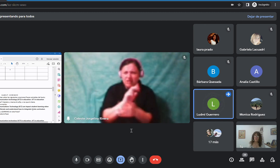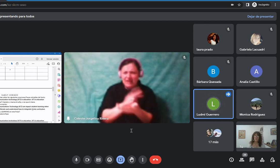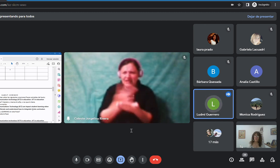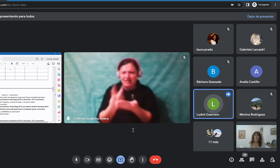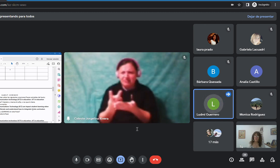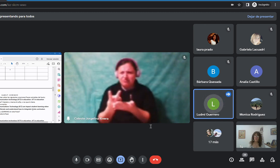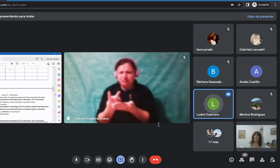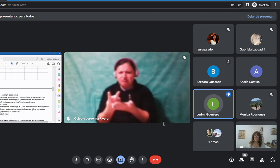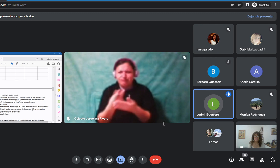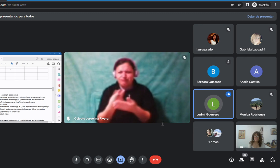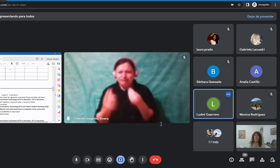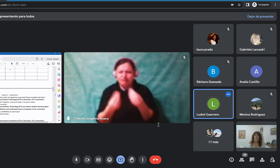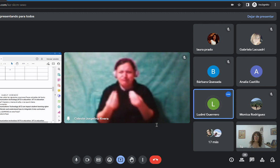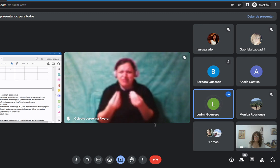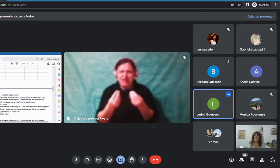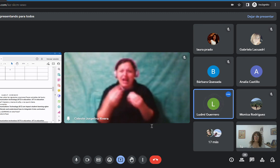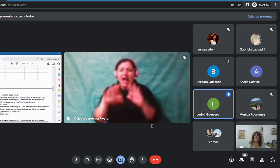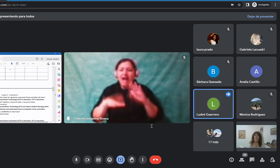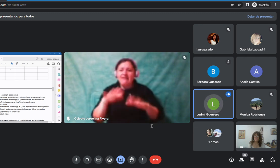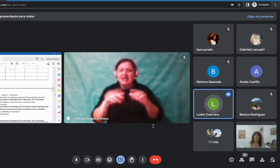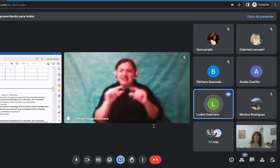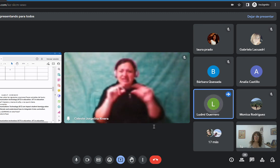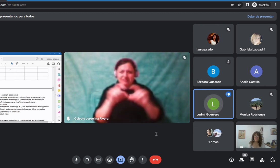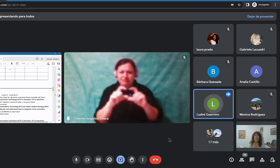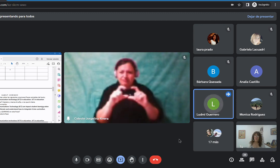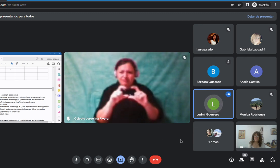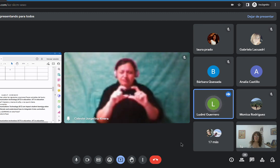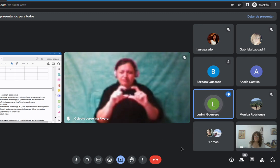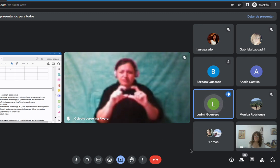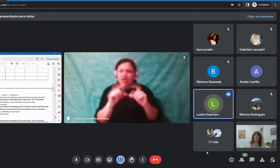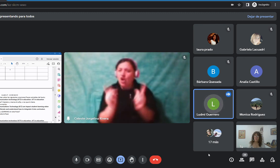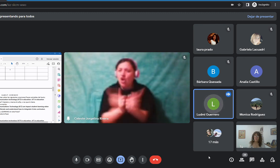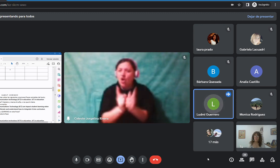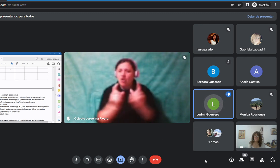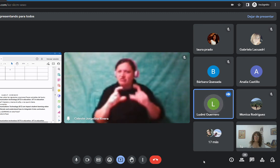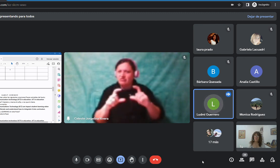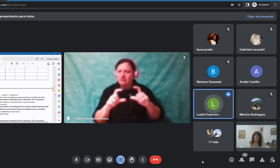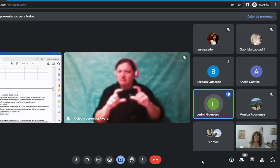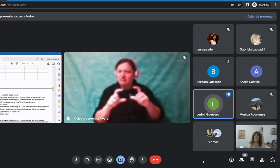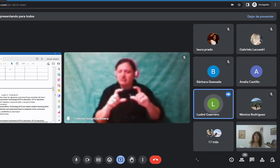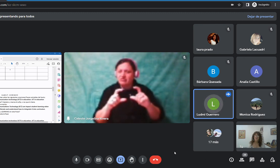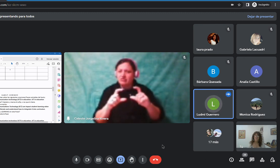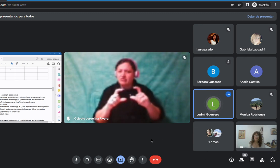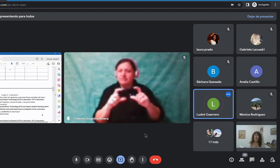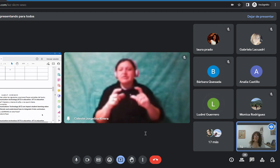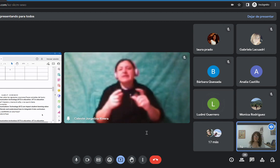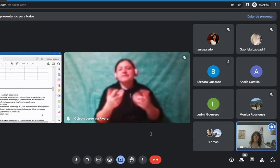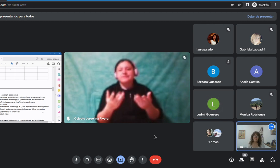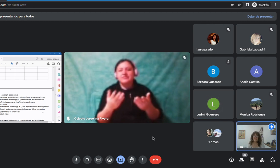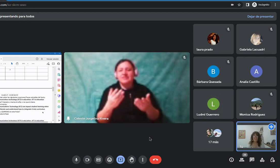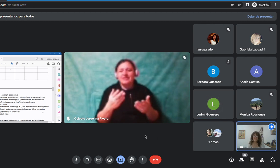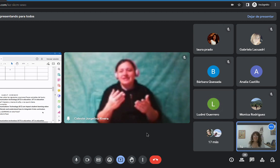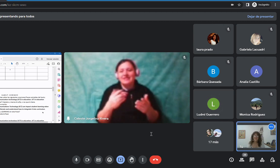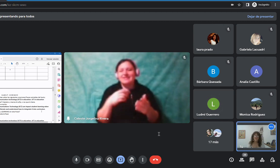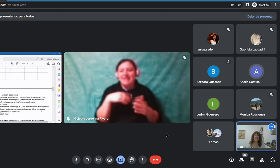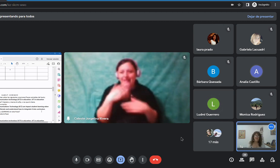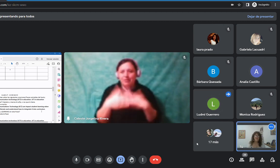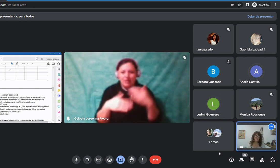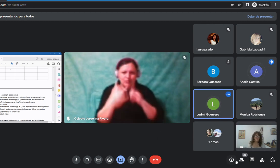cuando son siglas, primero, o sea, bueno, ahí cuando lo desarrollamos le explico bien. Bueno, dale.